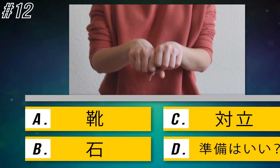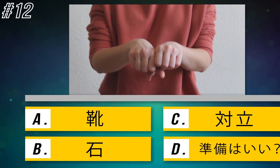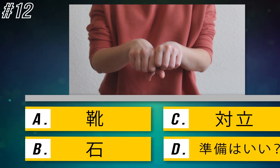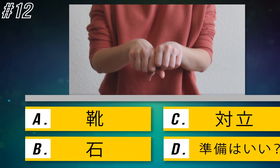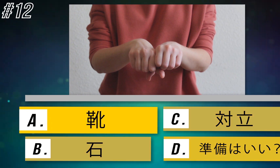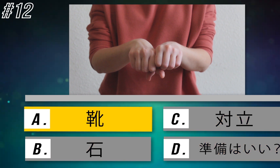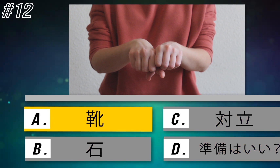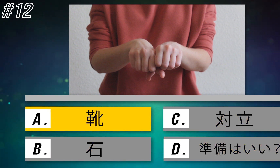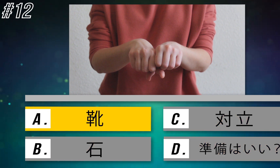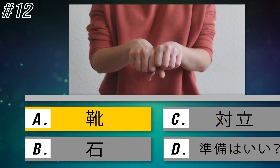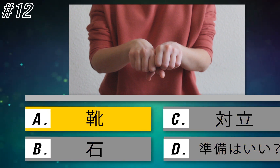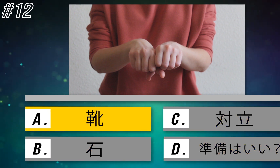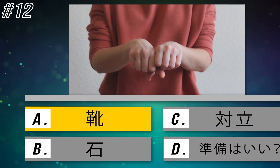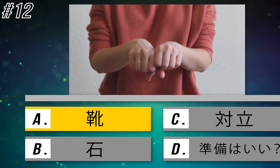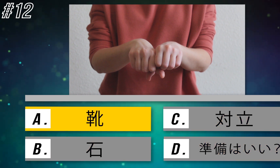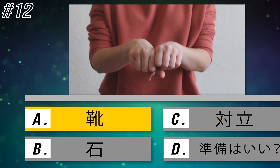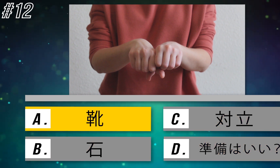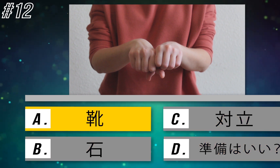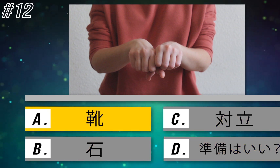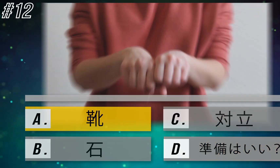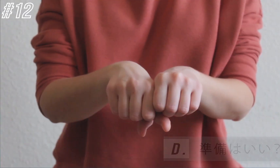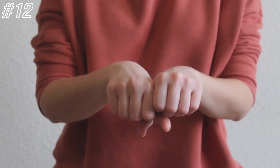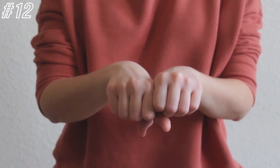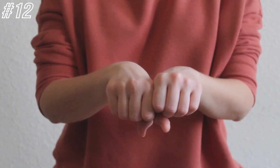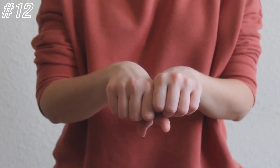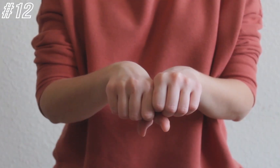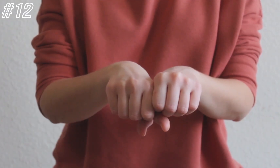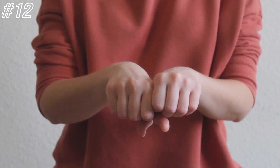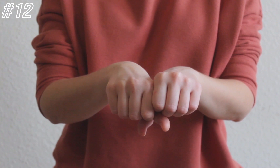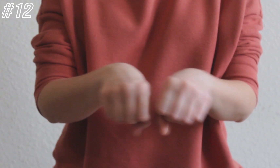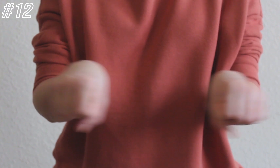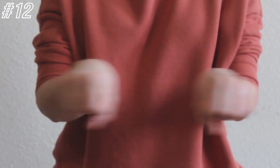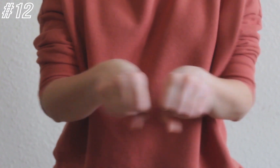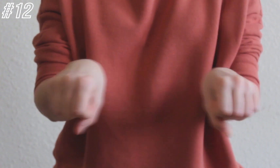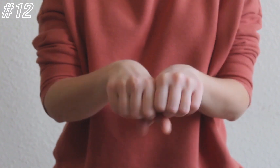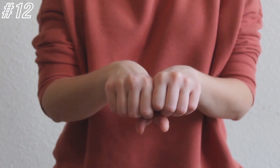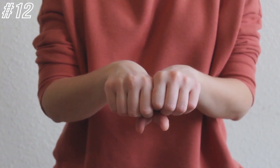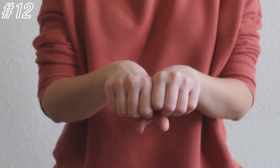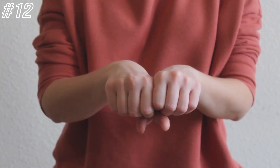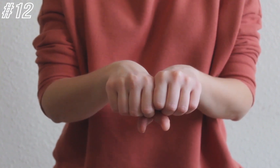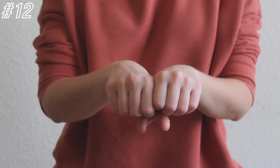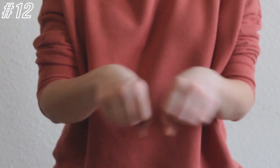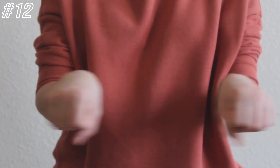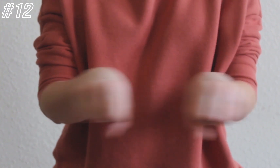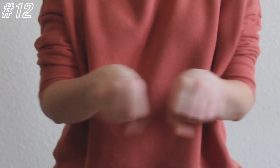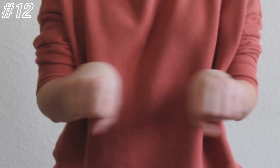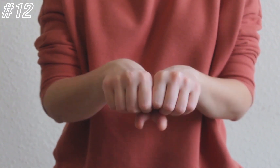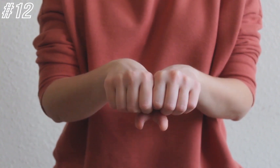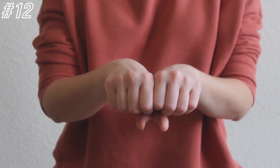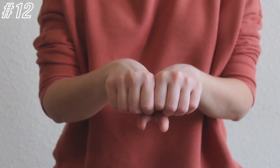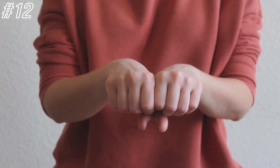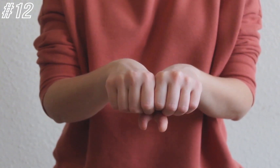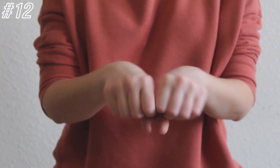アメリカ手話で靴の話をするときは、両手を握りしめて数回ぶつけ合います。ということで答えは